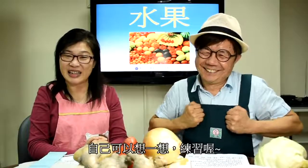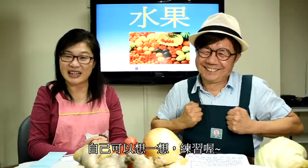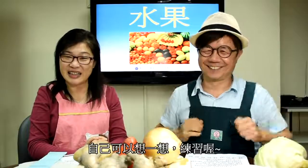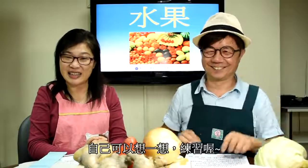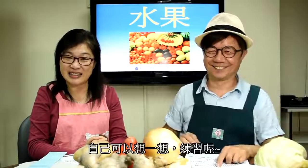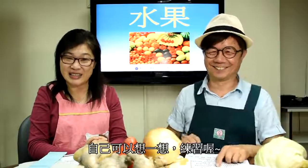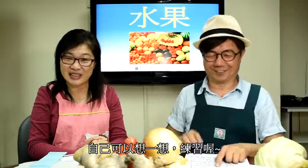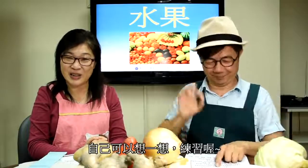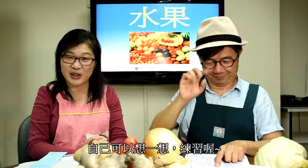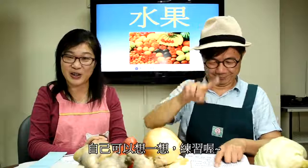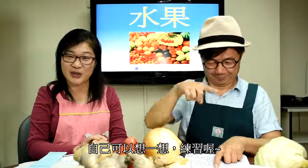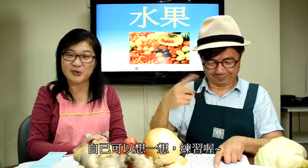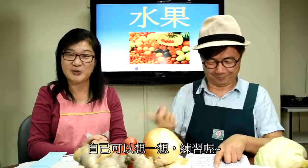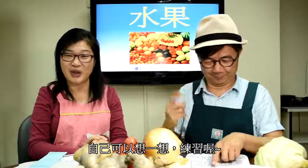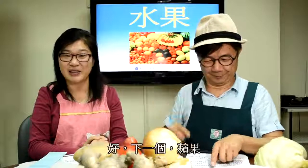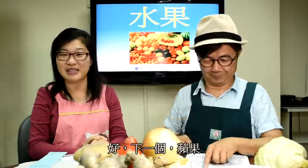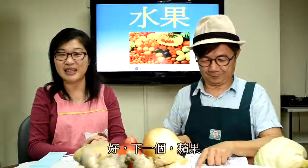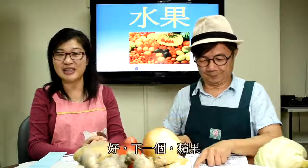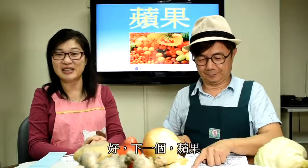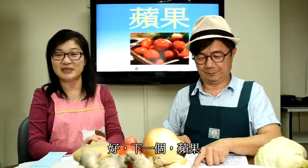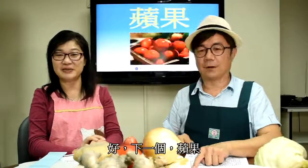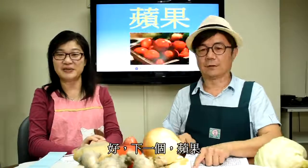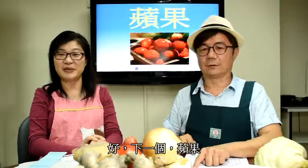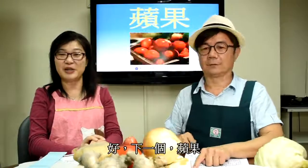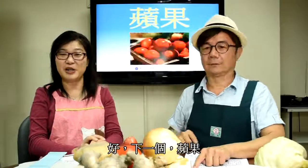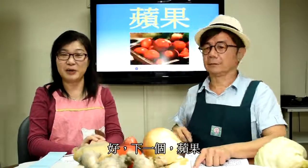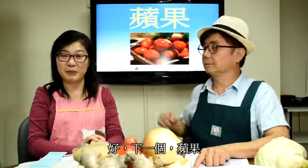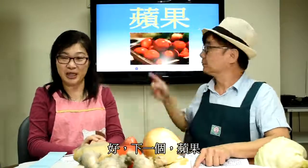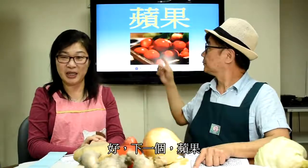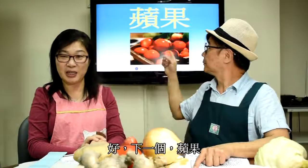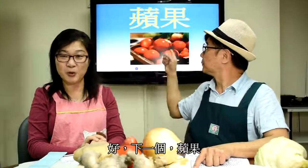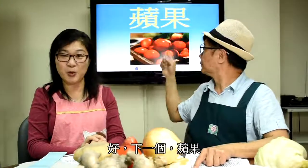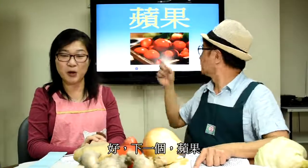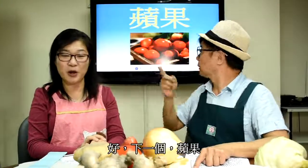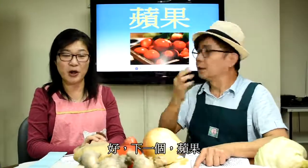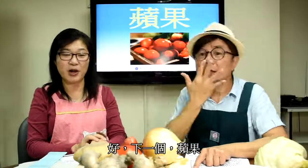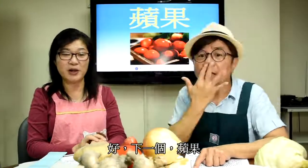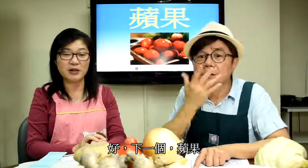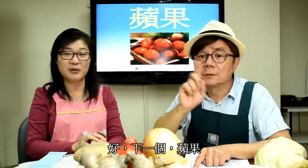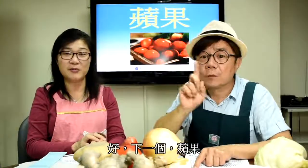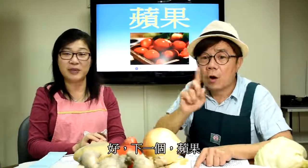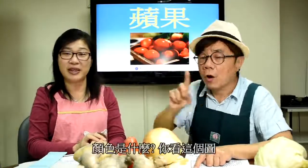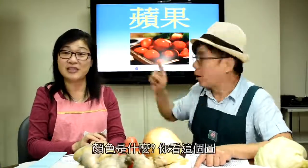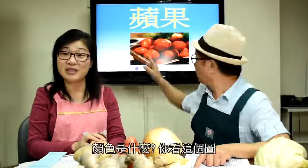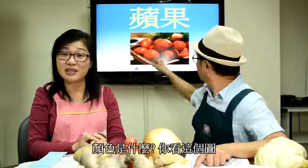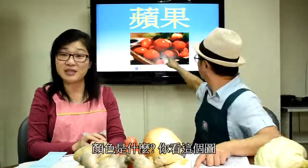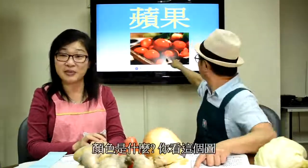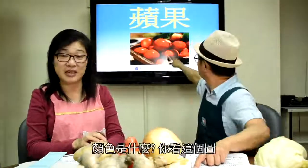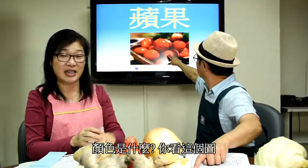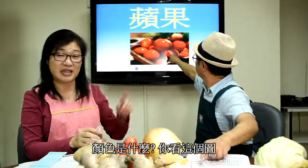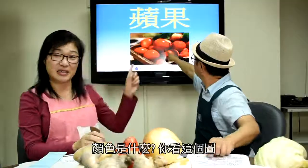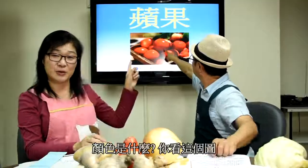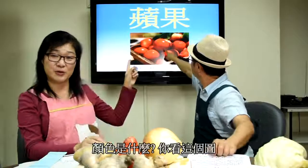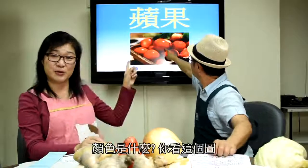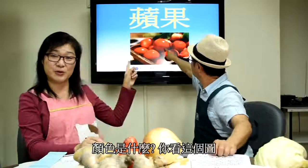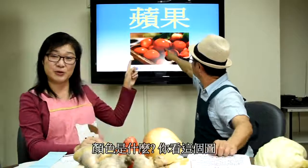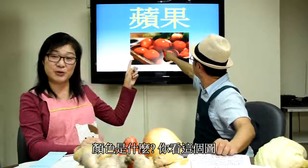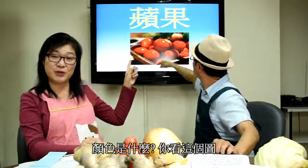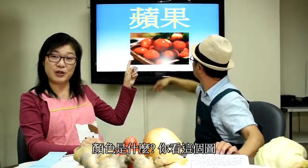练习哦。好，下一个，苹果。颜色是什么？你看这个图，